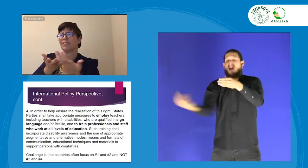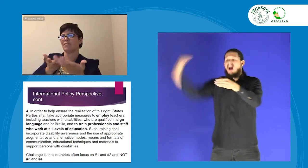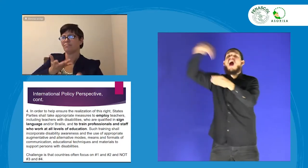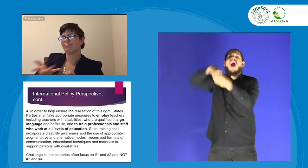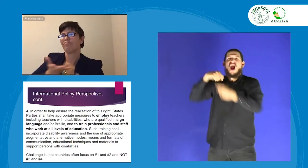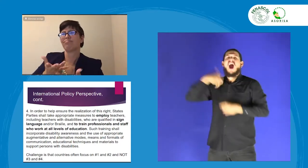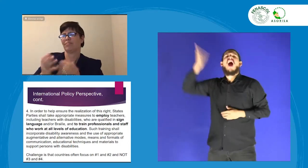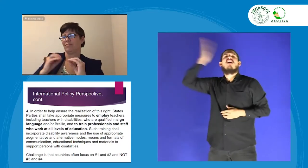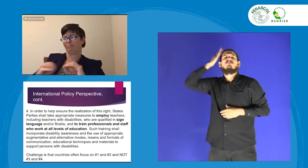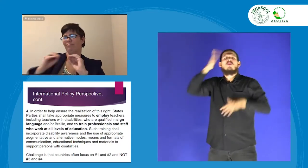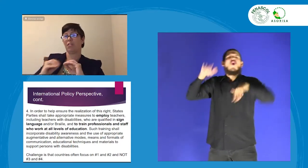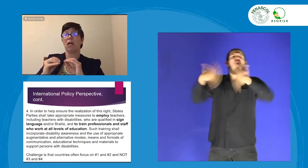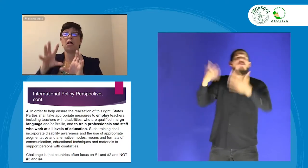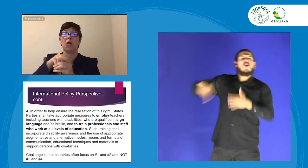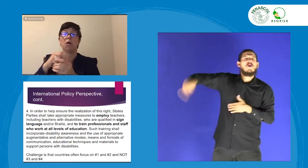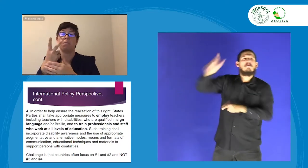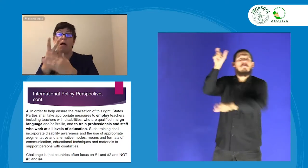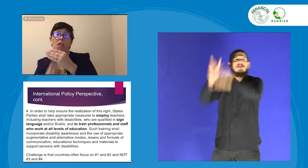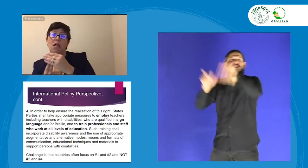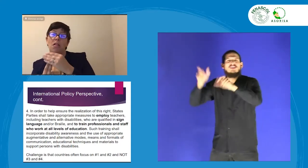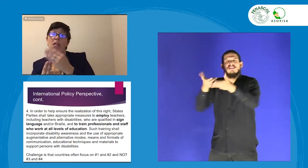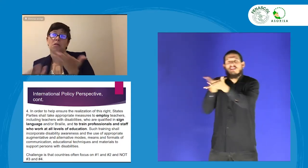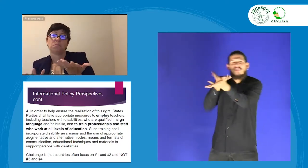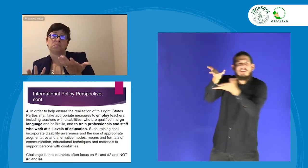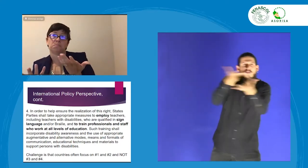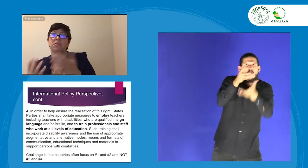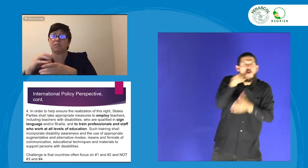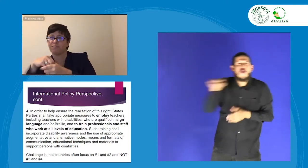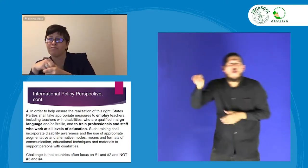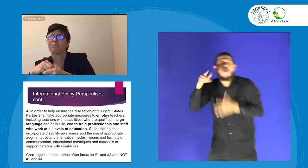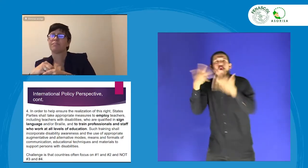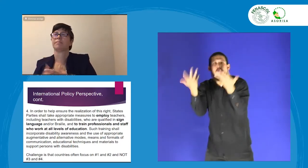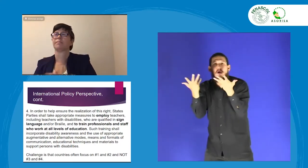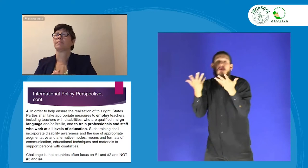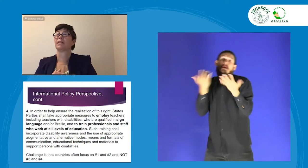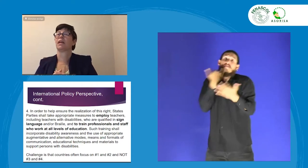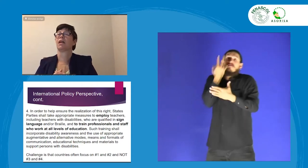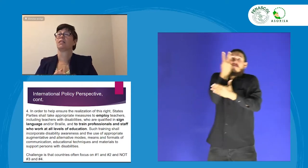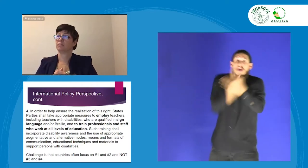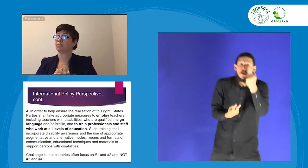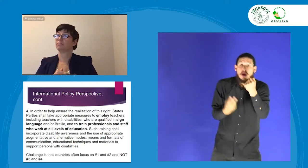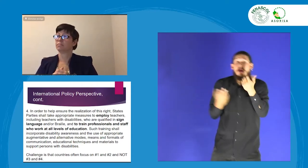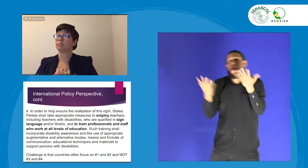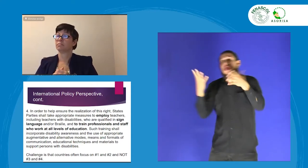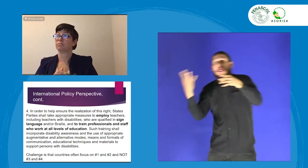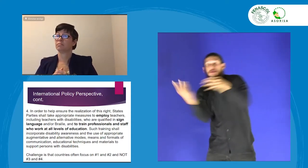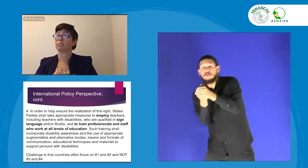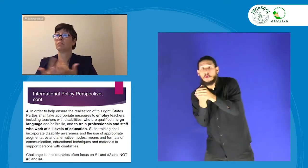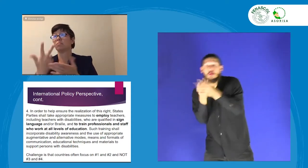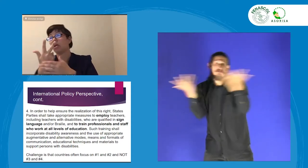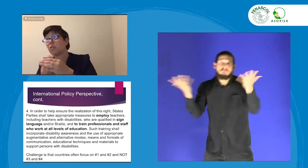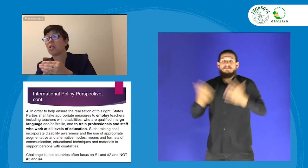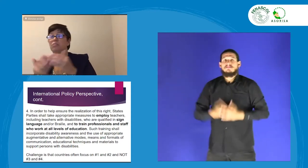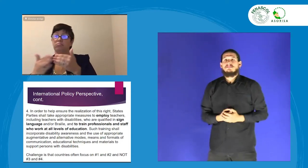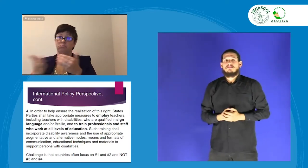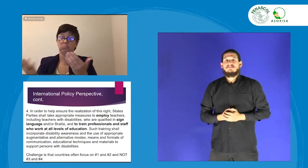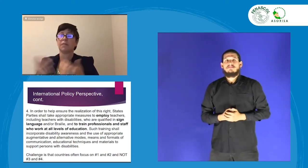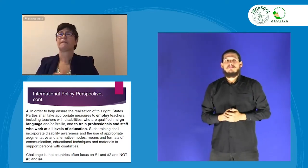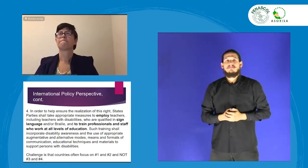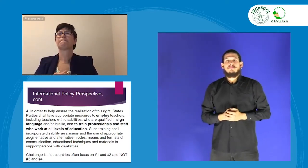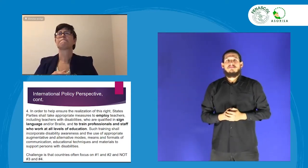propia filosofía, pueda tener el acceso a la educación, pueda participar en